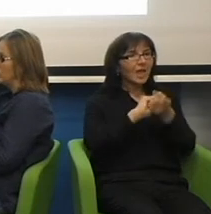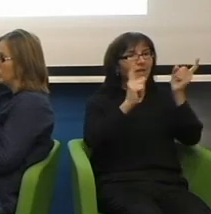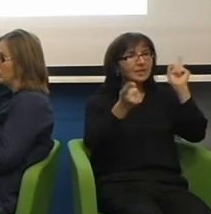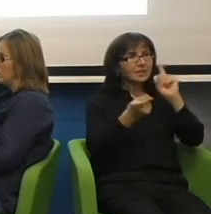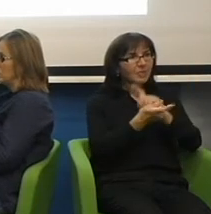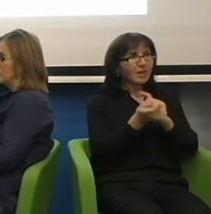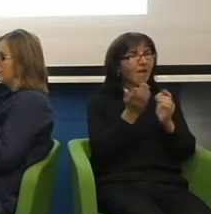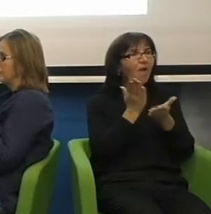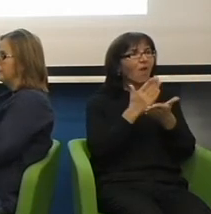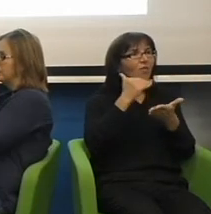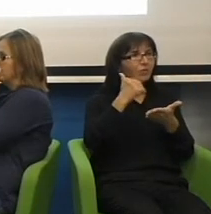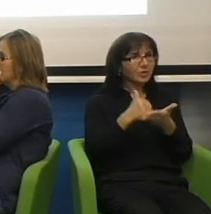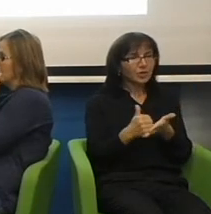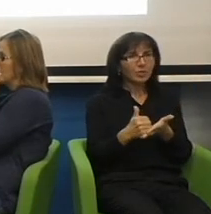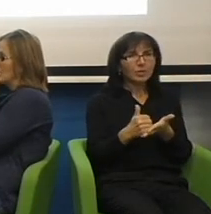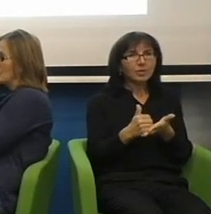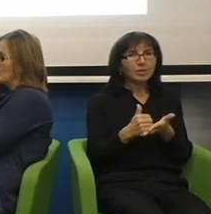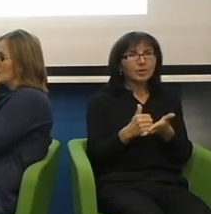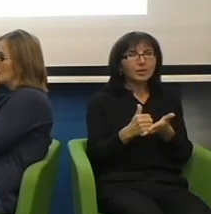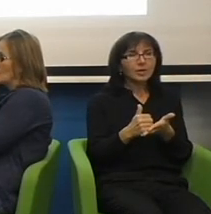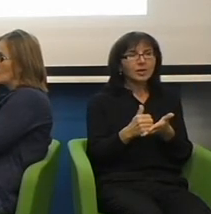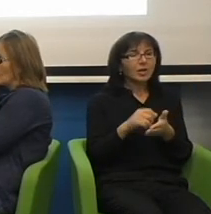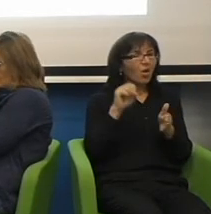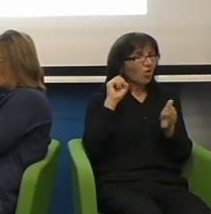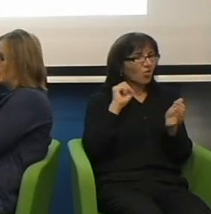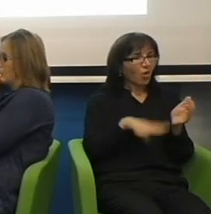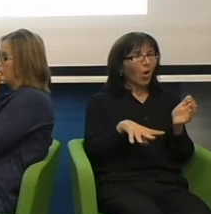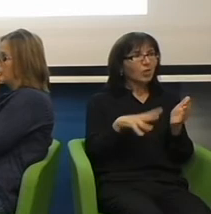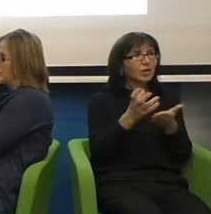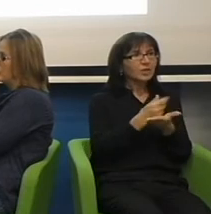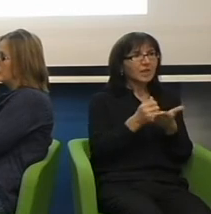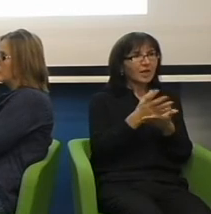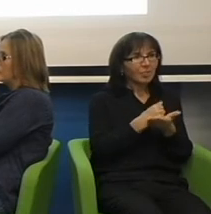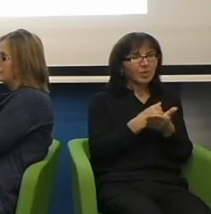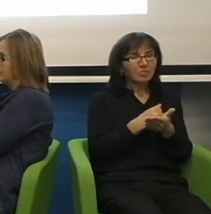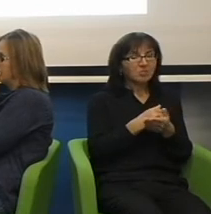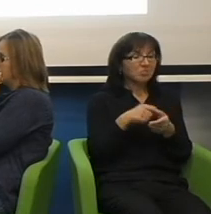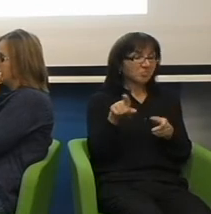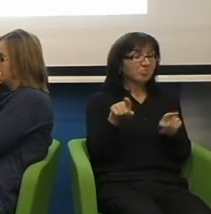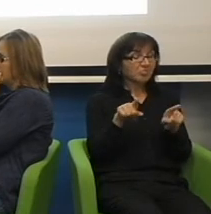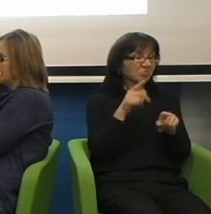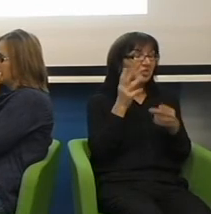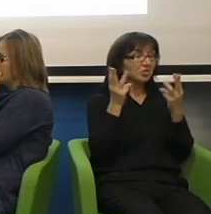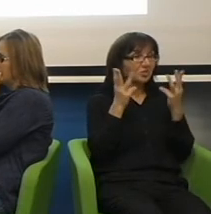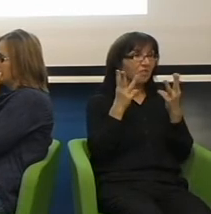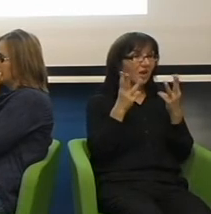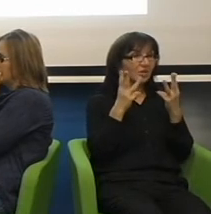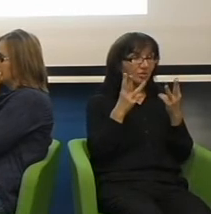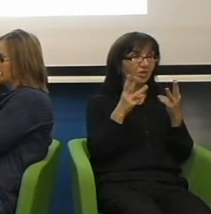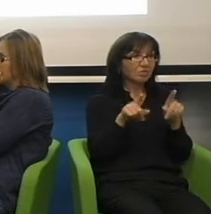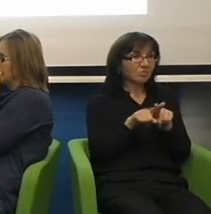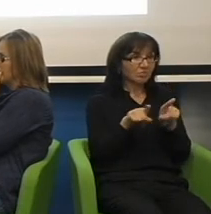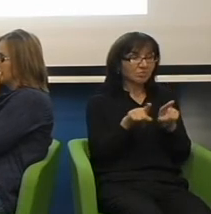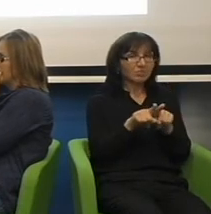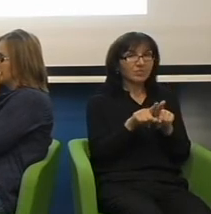zmienia również wydział, tak? I dodam, że zaczyna dużo gorzej zarabiać. Bo to też ma znaczenie, prawda? W jakimś... Dokładnie za